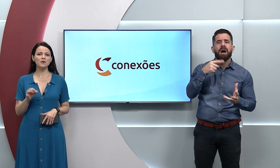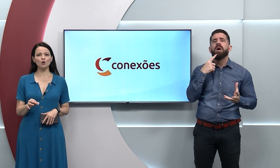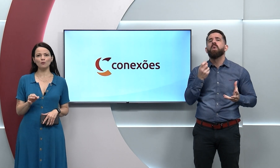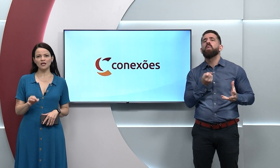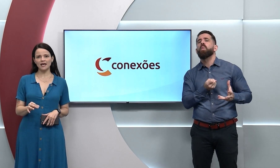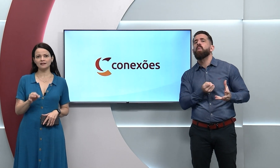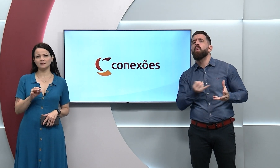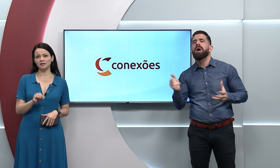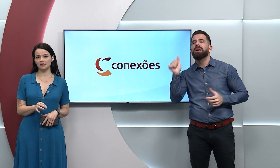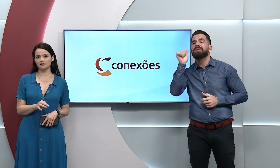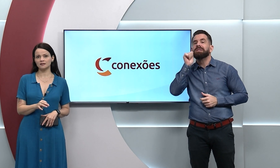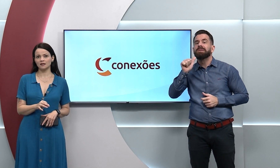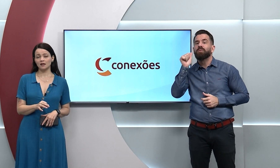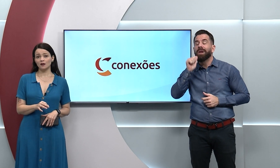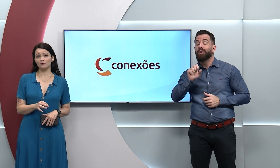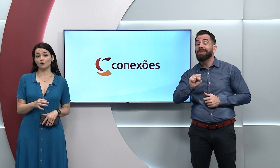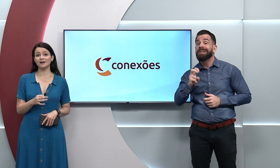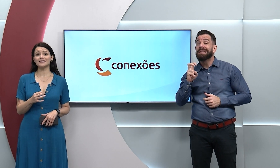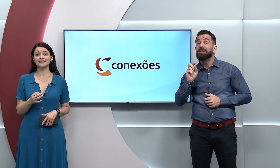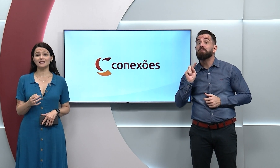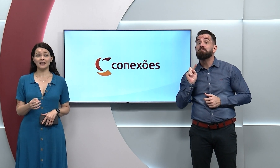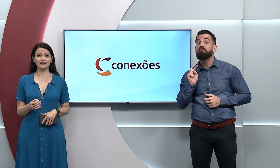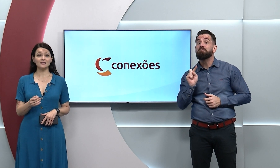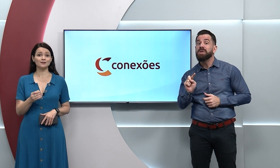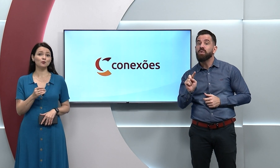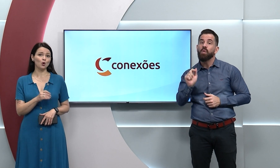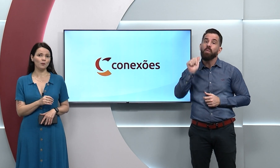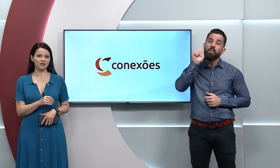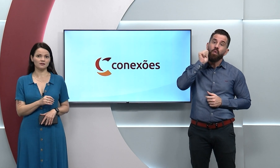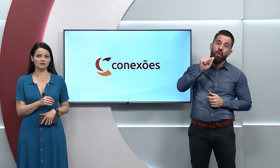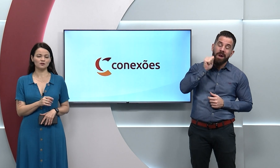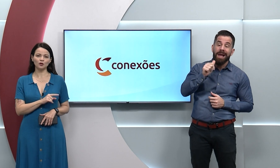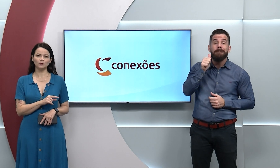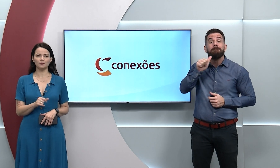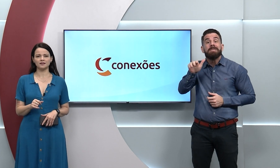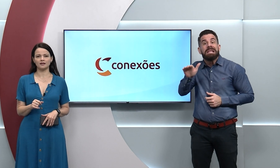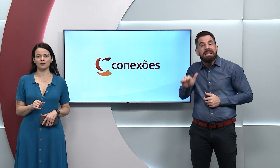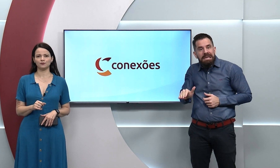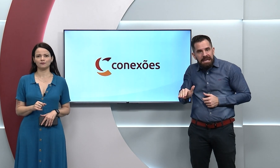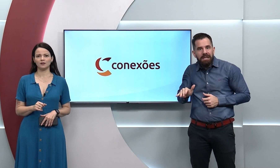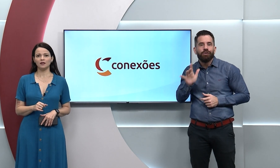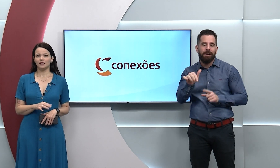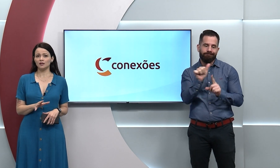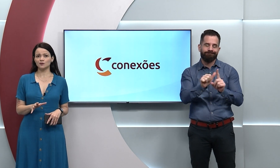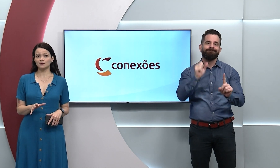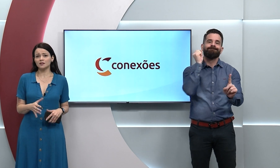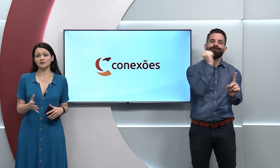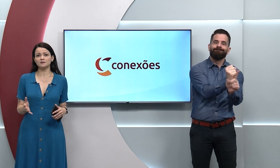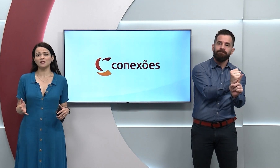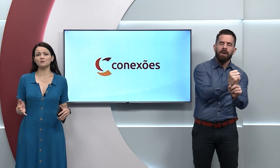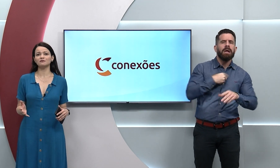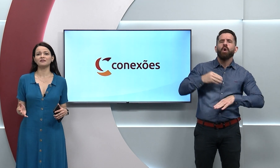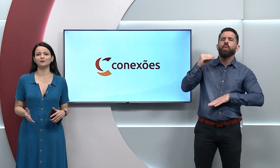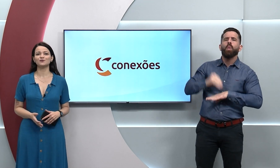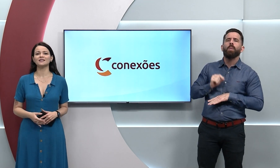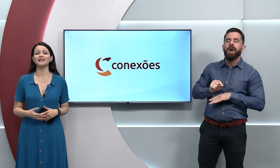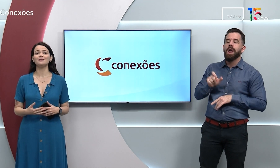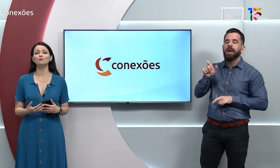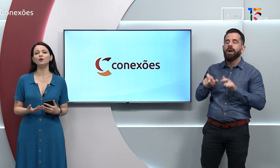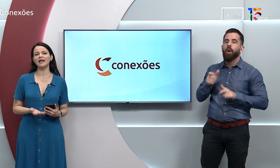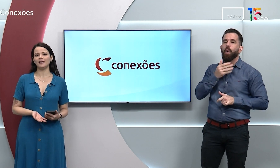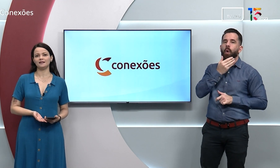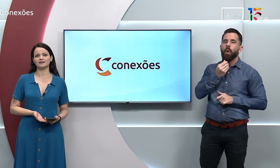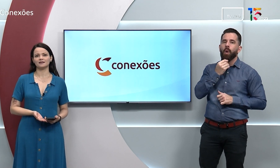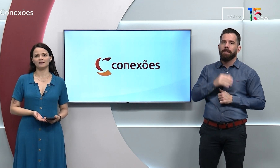85 mil mulheres e meninas foram assassinadas por homens só no ano passado. Isso simplesmente pelo fato de